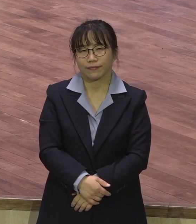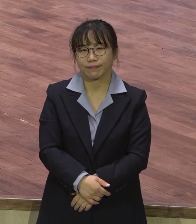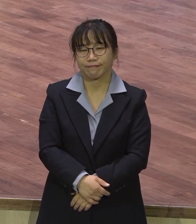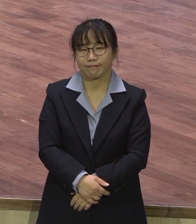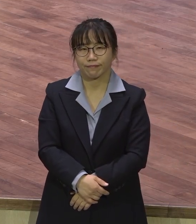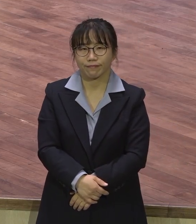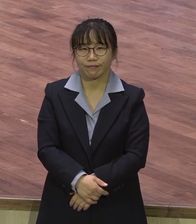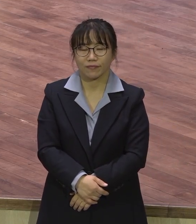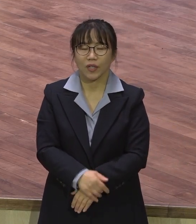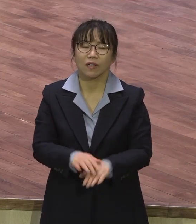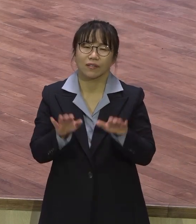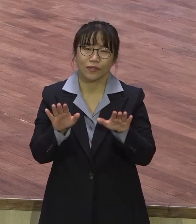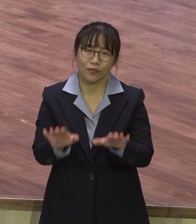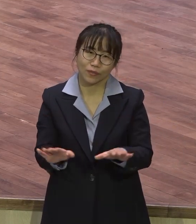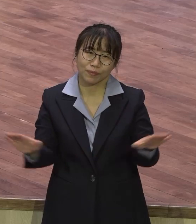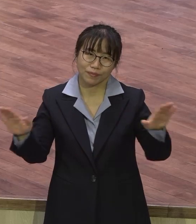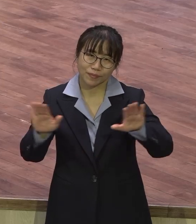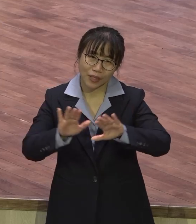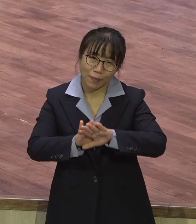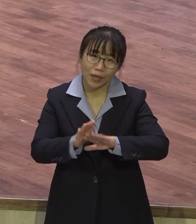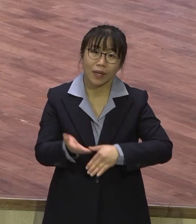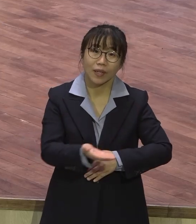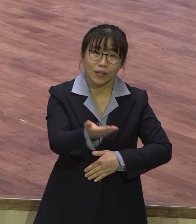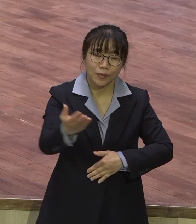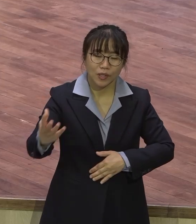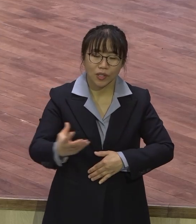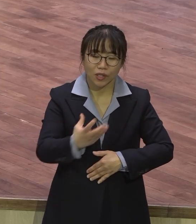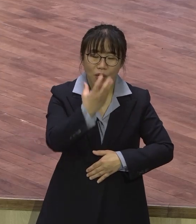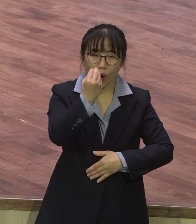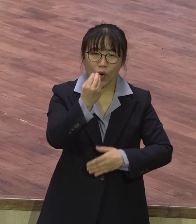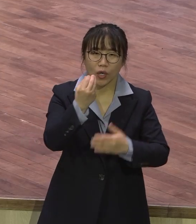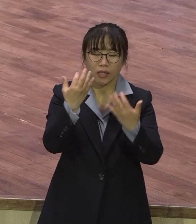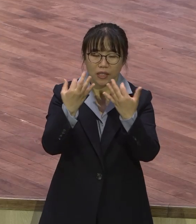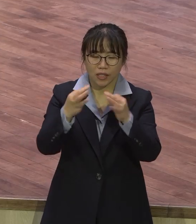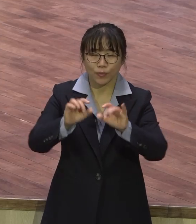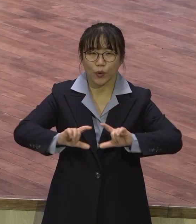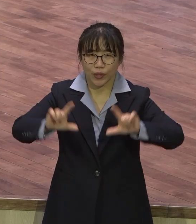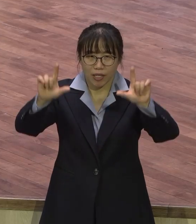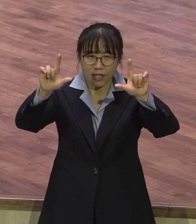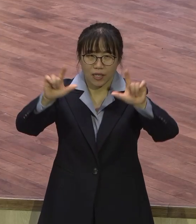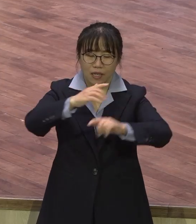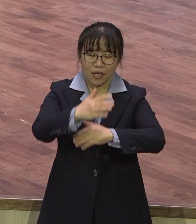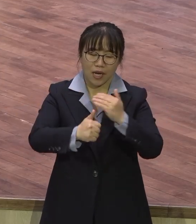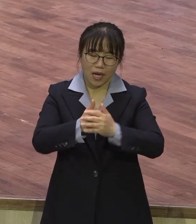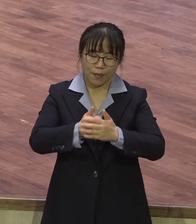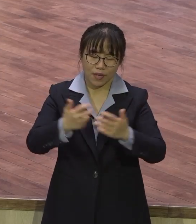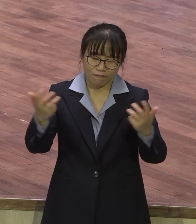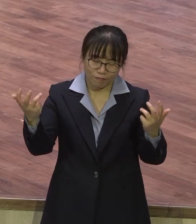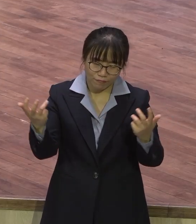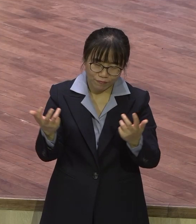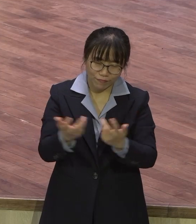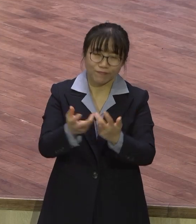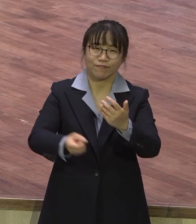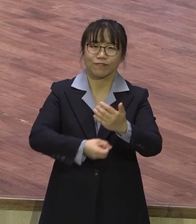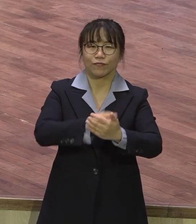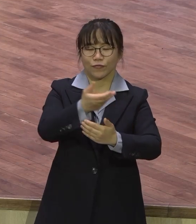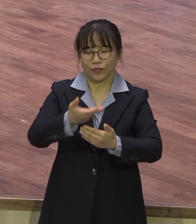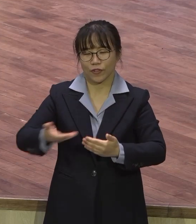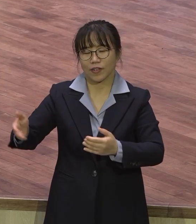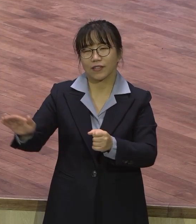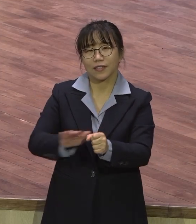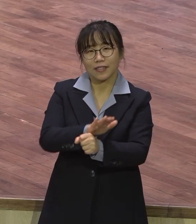이 밤에 이 성금요일 하나님의 차고 넘치는 사랑을 여러분이 한번